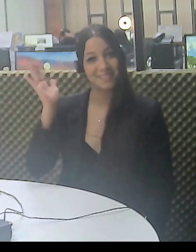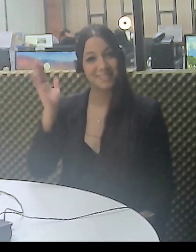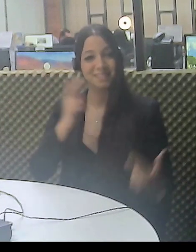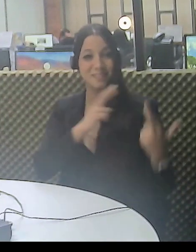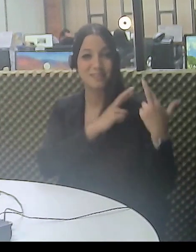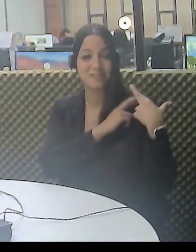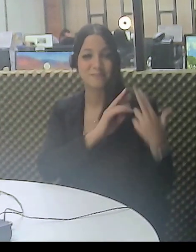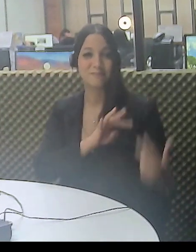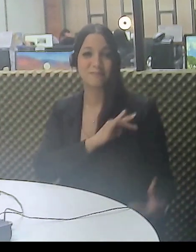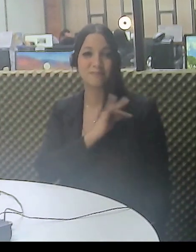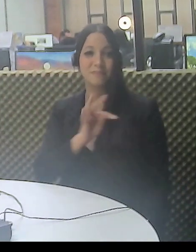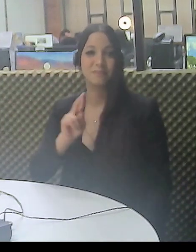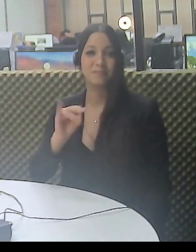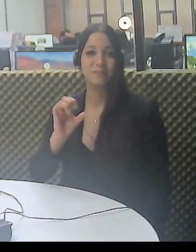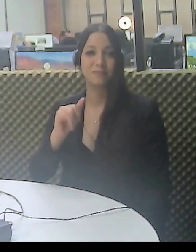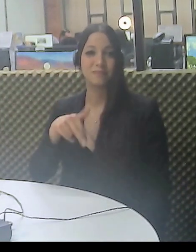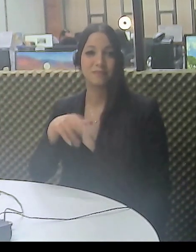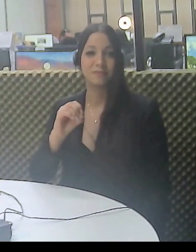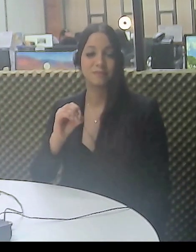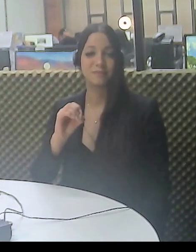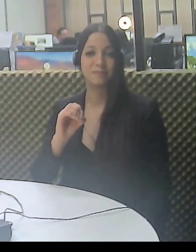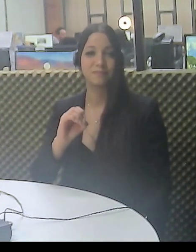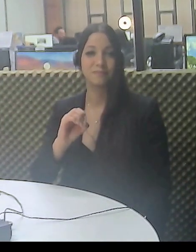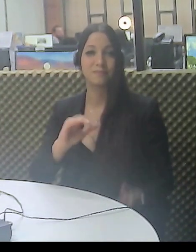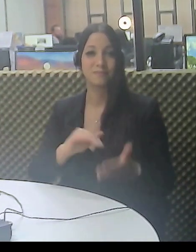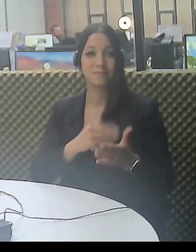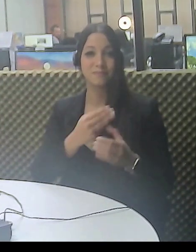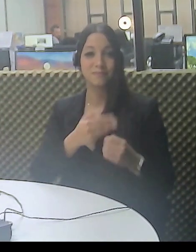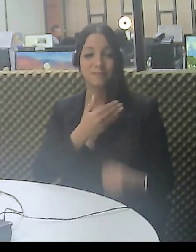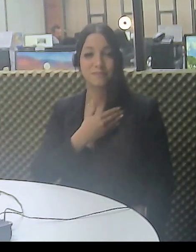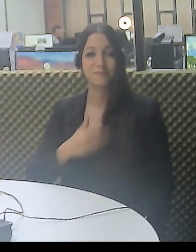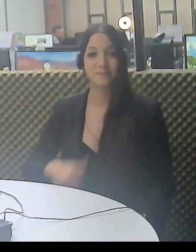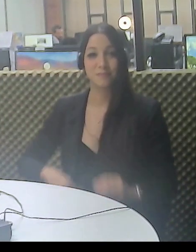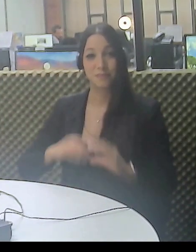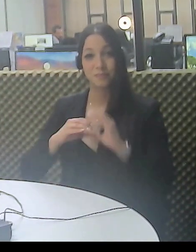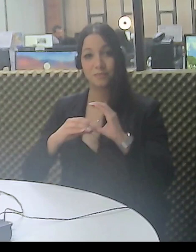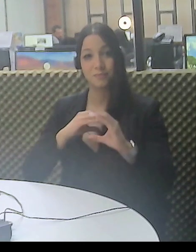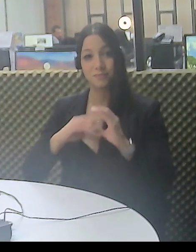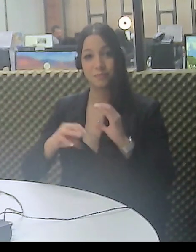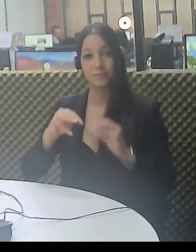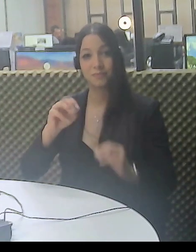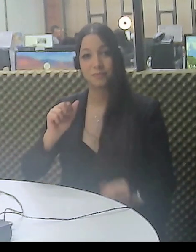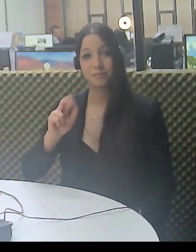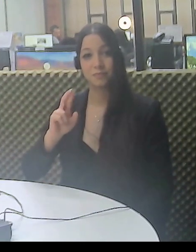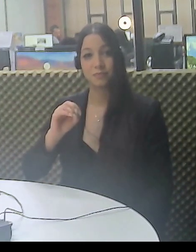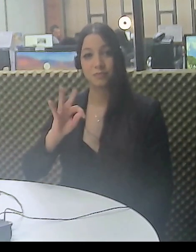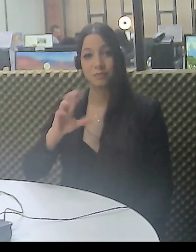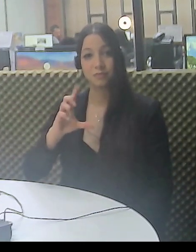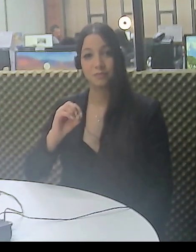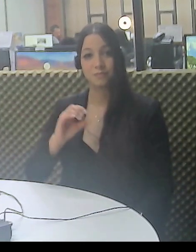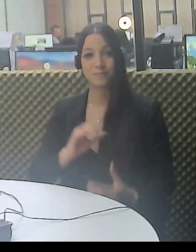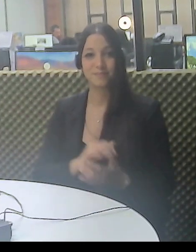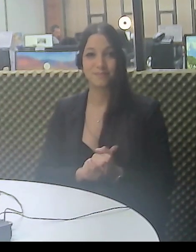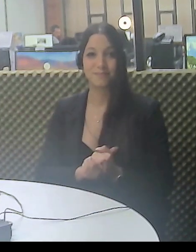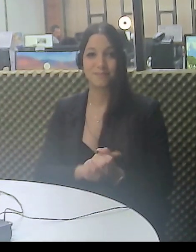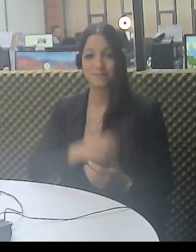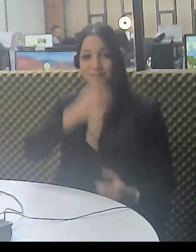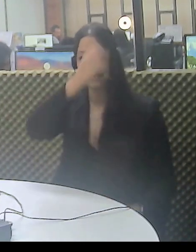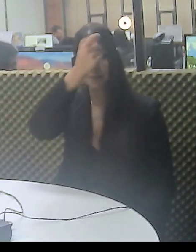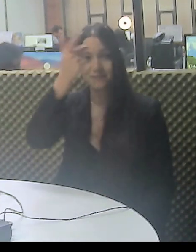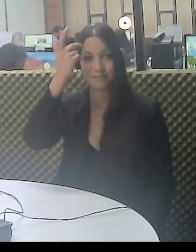Valentim. Responsável técnico, Cristiano Silva. Secretário Municipal de Governo e Comunicação, Marco Túlio de Castro